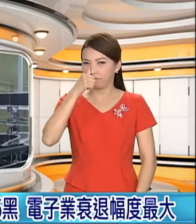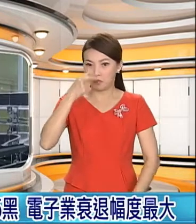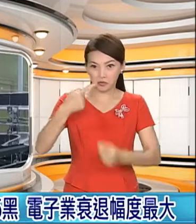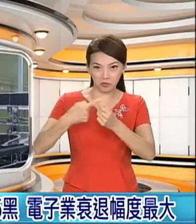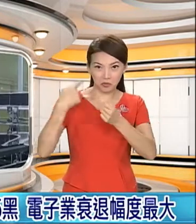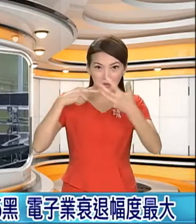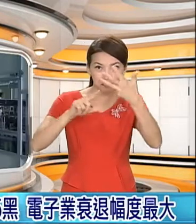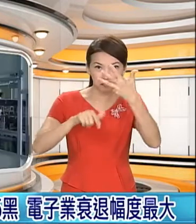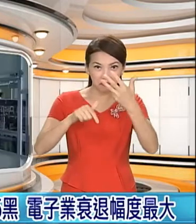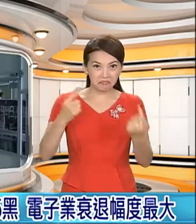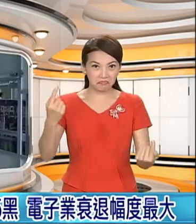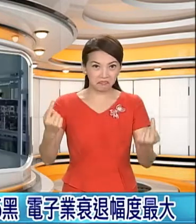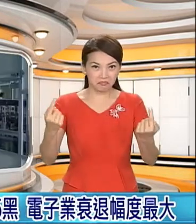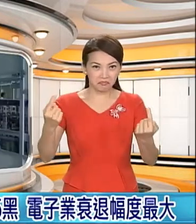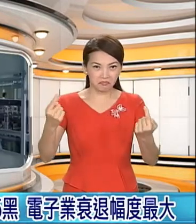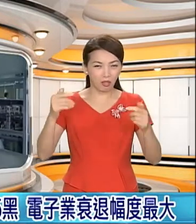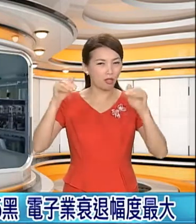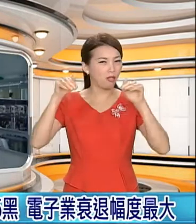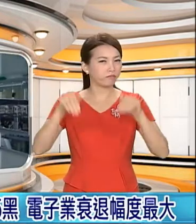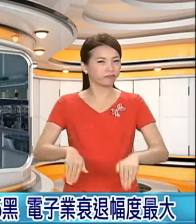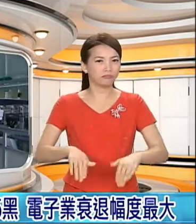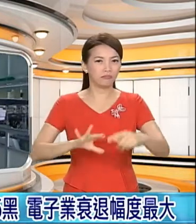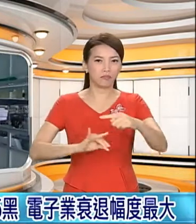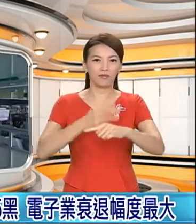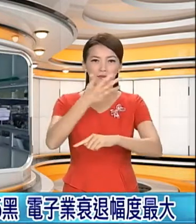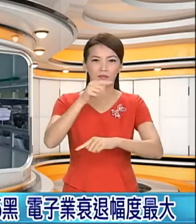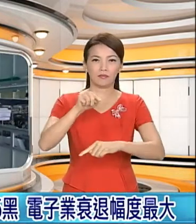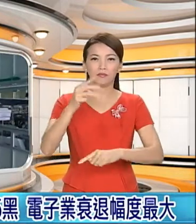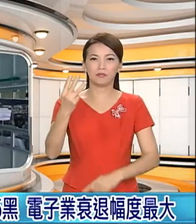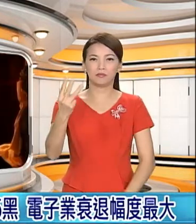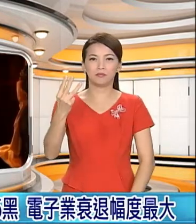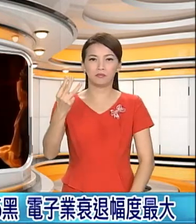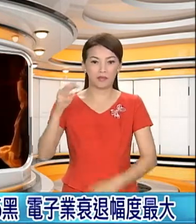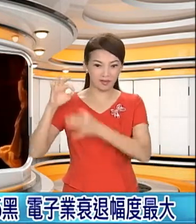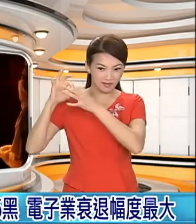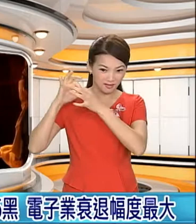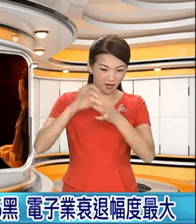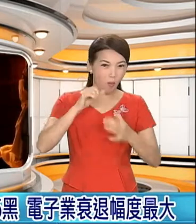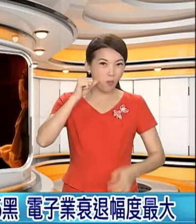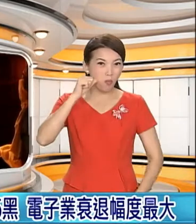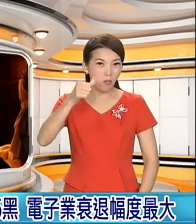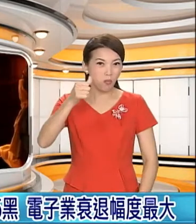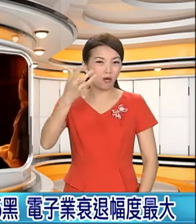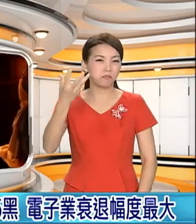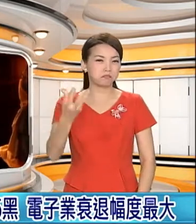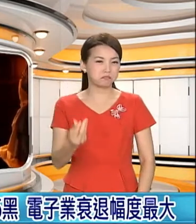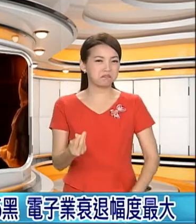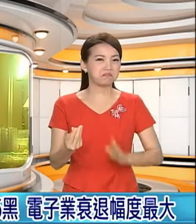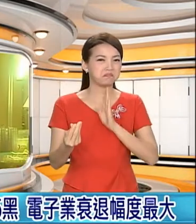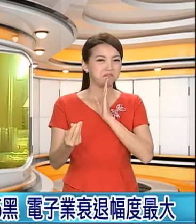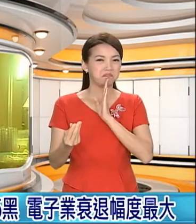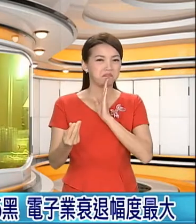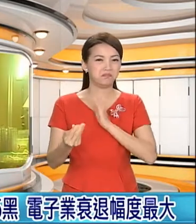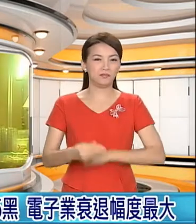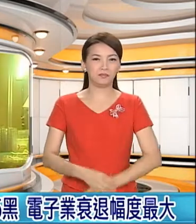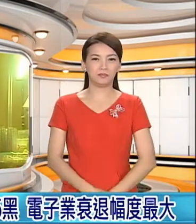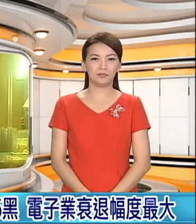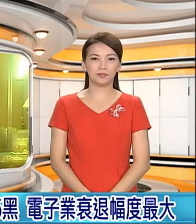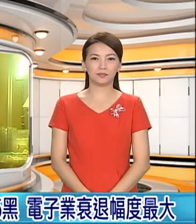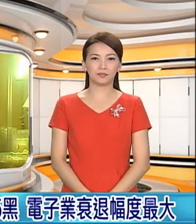去年同期相比衰退了8.3%，连续五个月负成长。